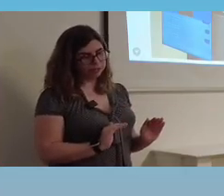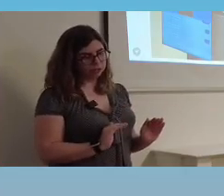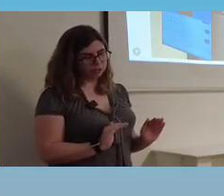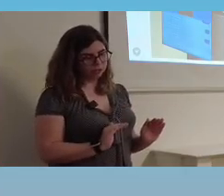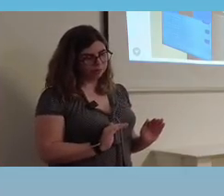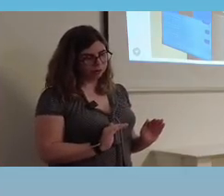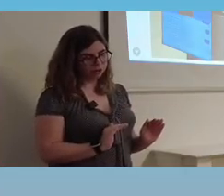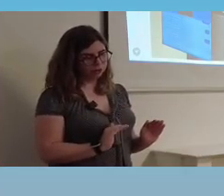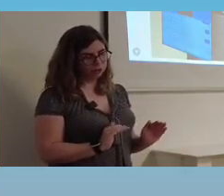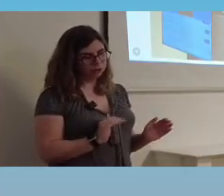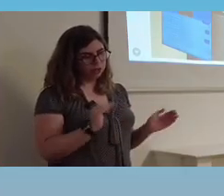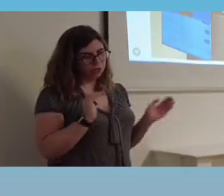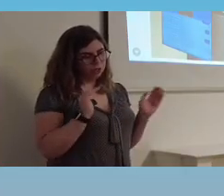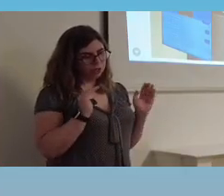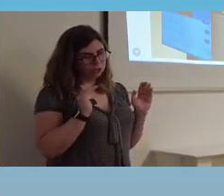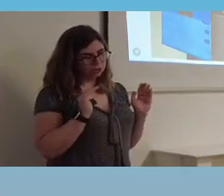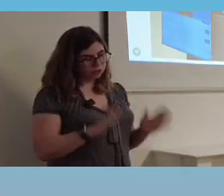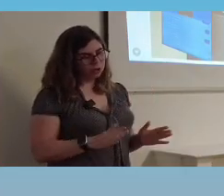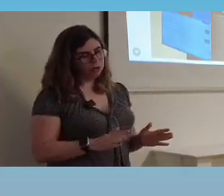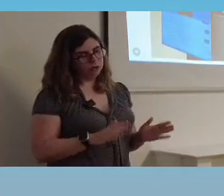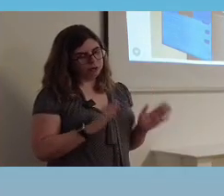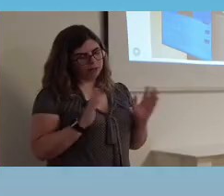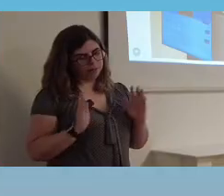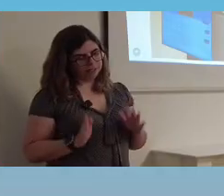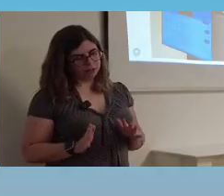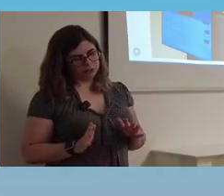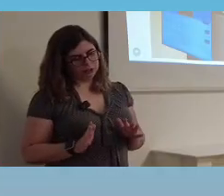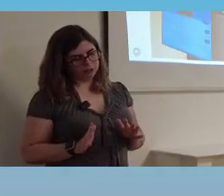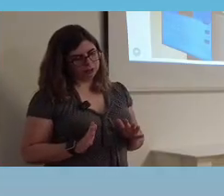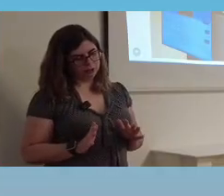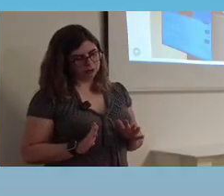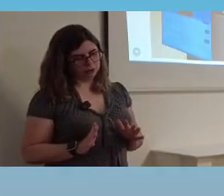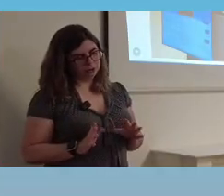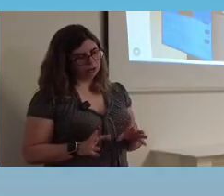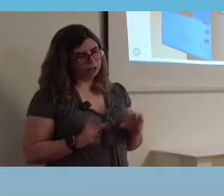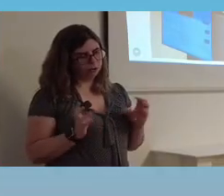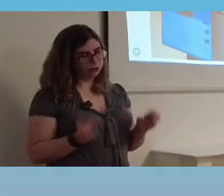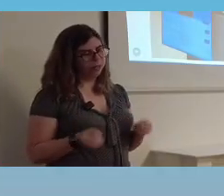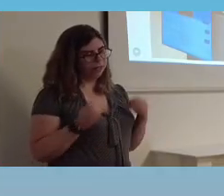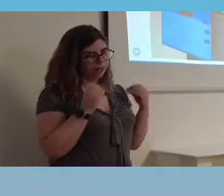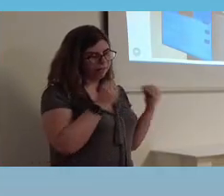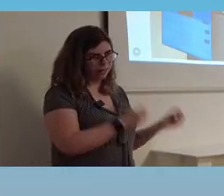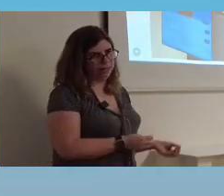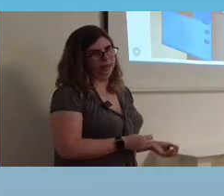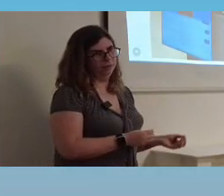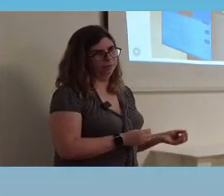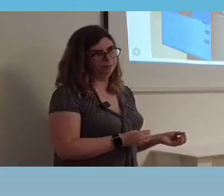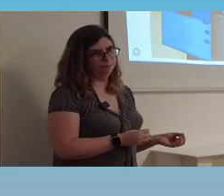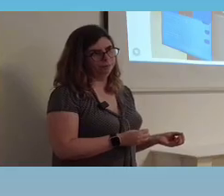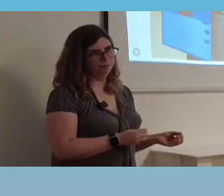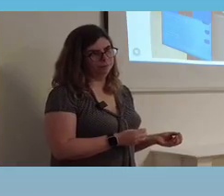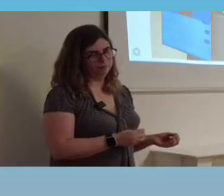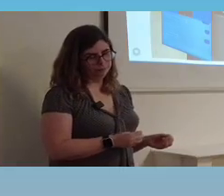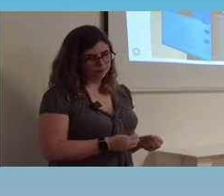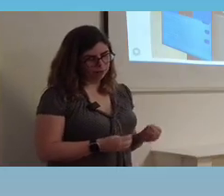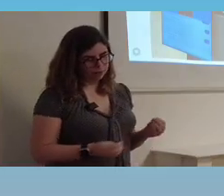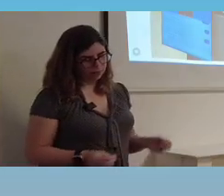pour les personnes sourdes et malentendantes sans les personnes sourdes. Donc je l'ai construit avec elles.